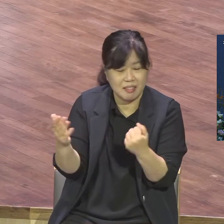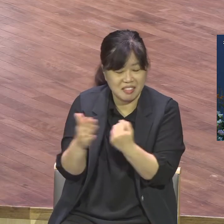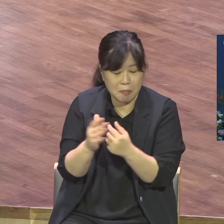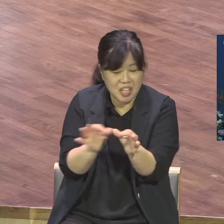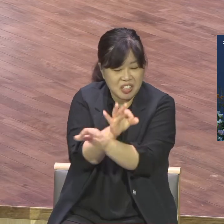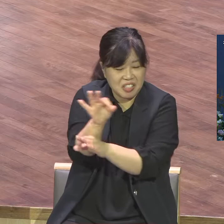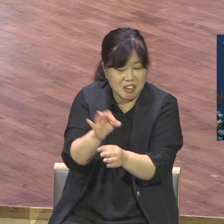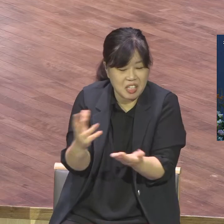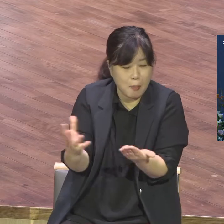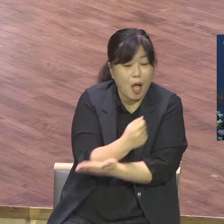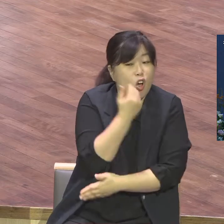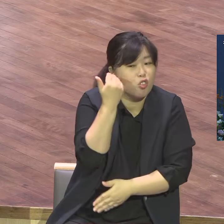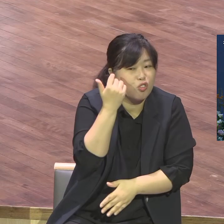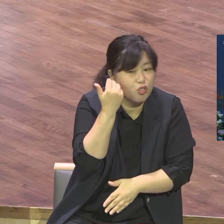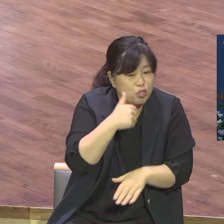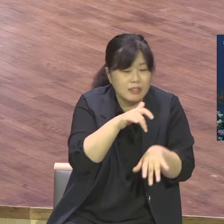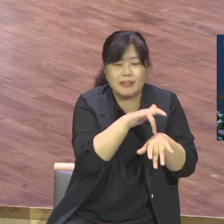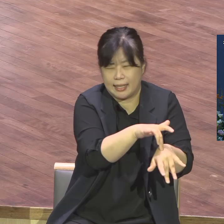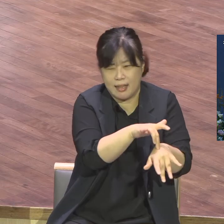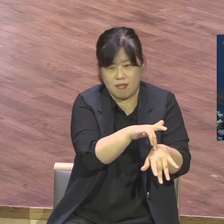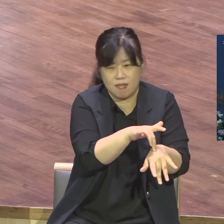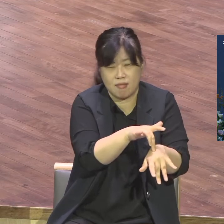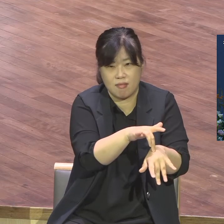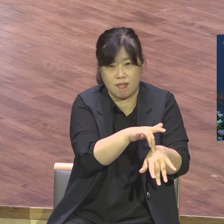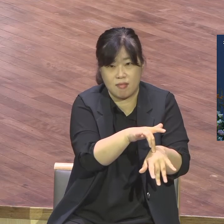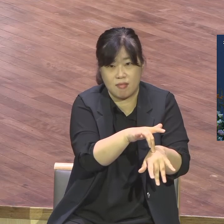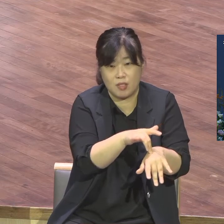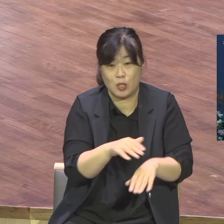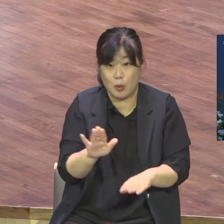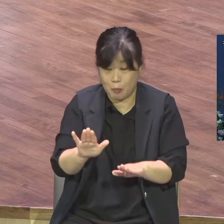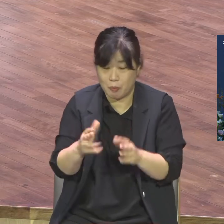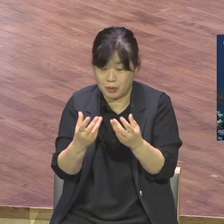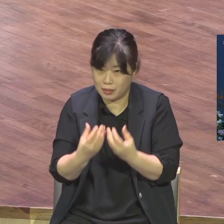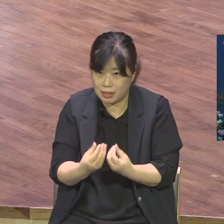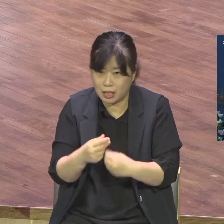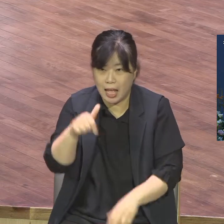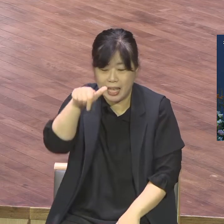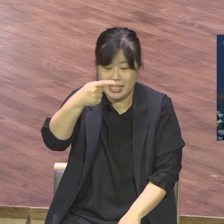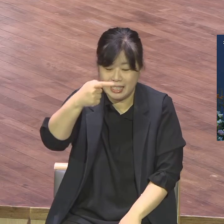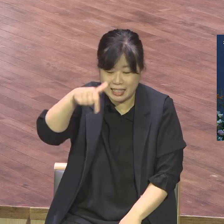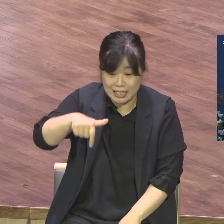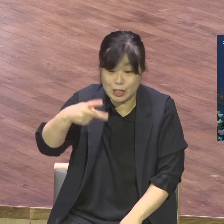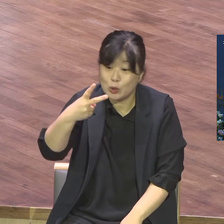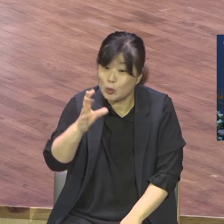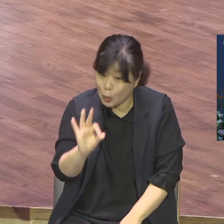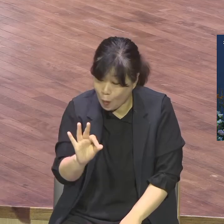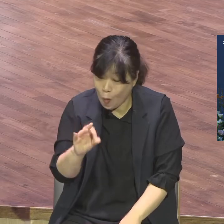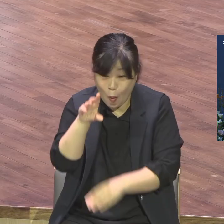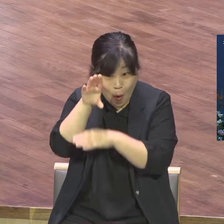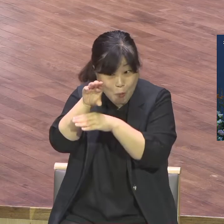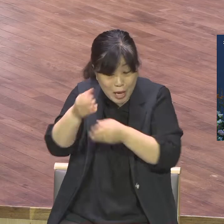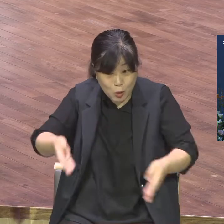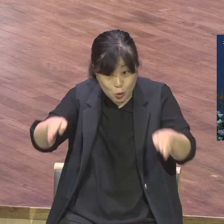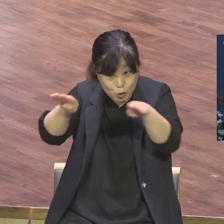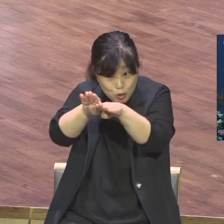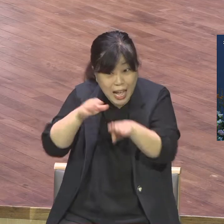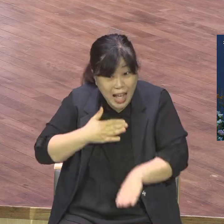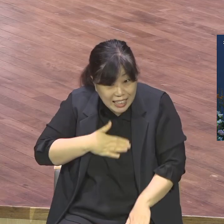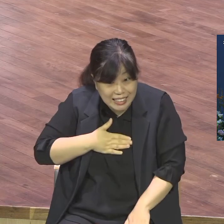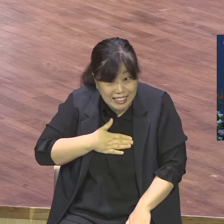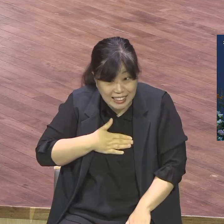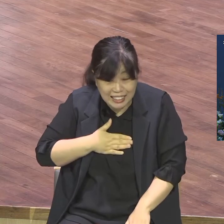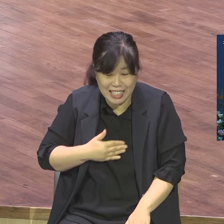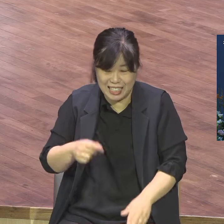세우고요 63빌딩 세우고 그 장로가 엄청나게 복음을 위해서 헌신했습니다. 지금도 극동방송 얼마나 영향이 빕니까? 그